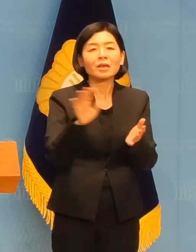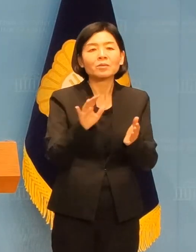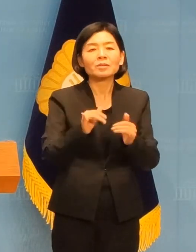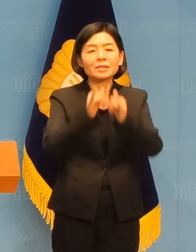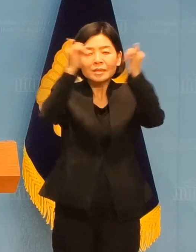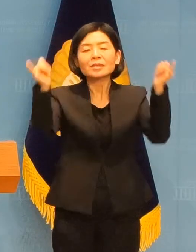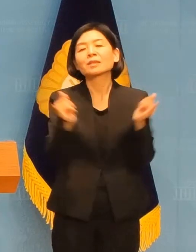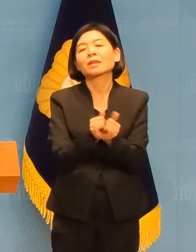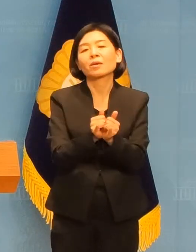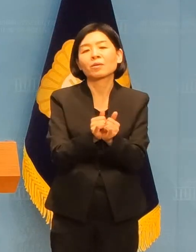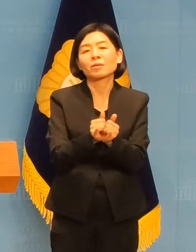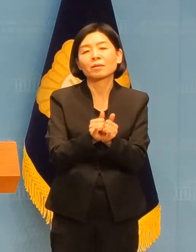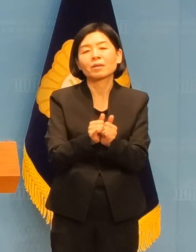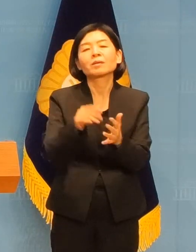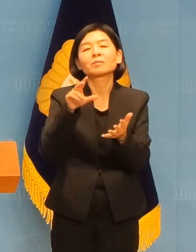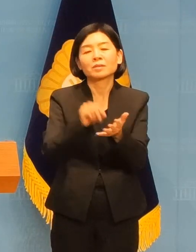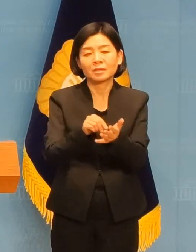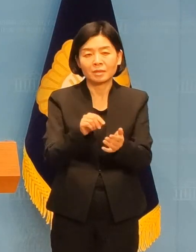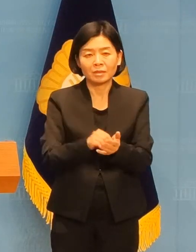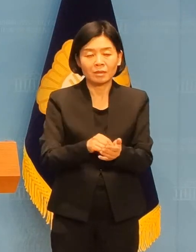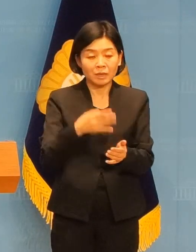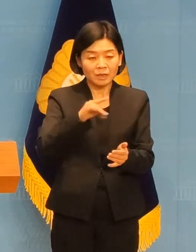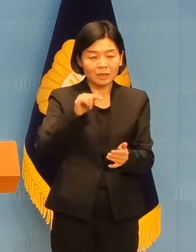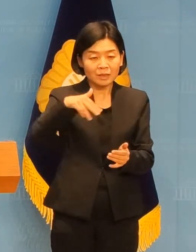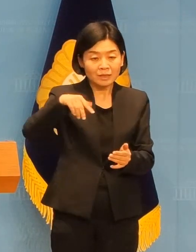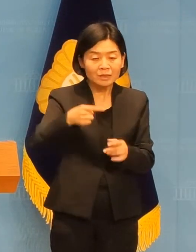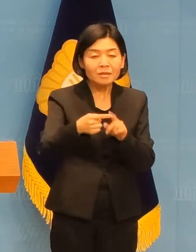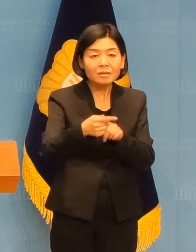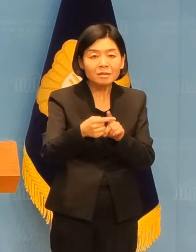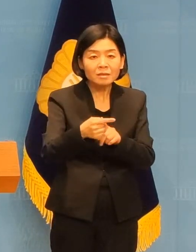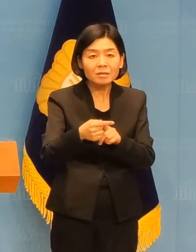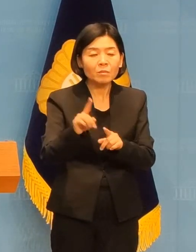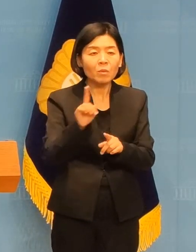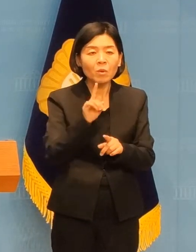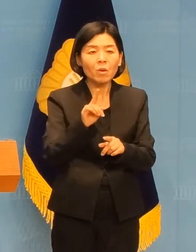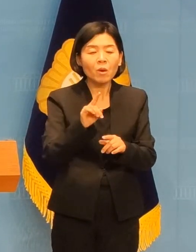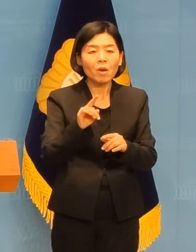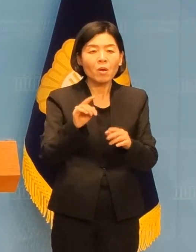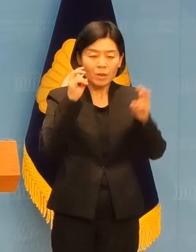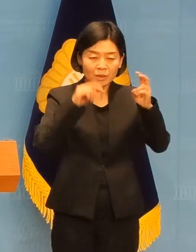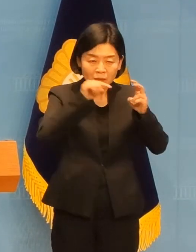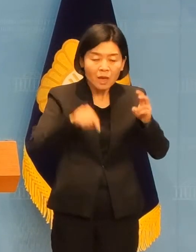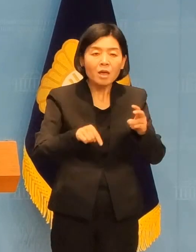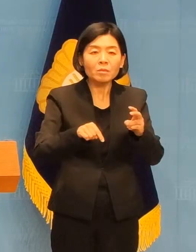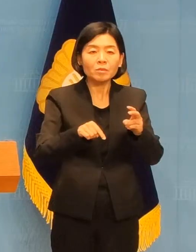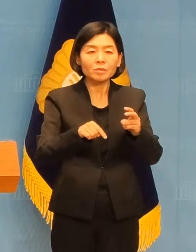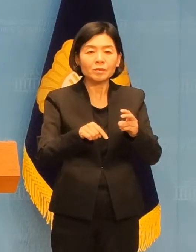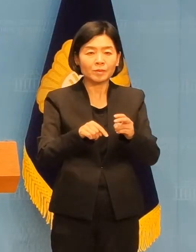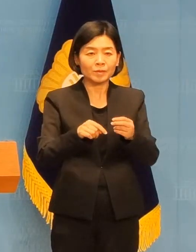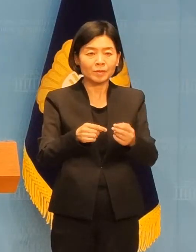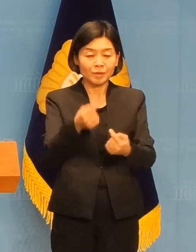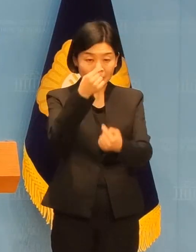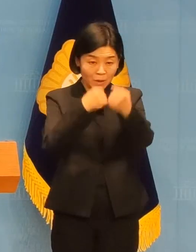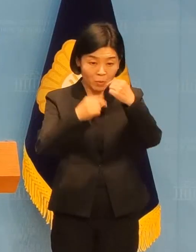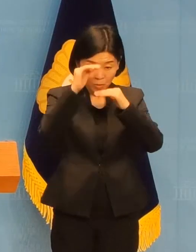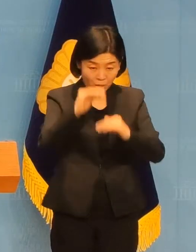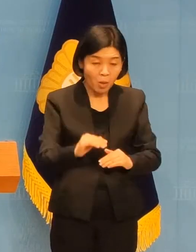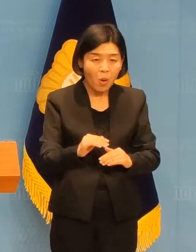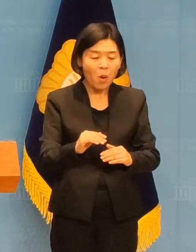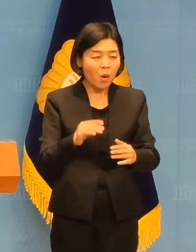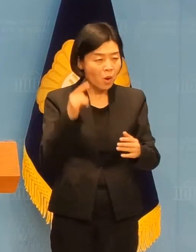타살입니다. 특히 렌즈라 불린 내부 제보 시스템은 공감의 통로가 아니라 감시와 처벌의